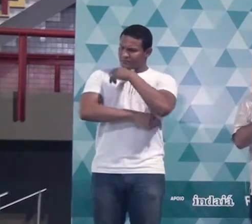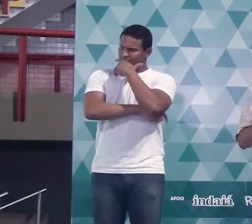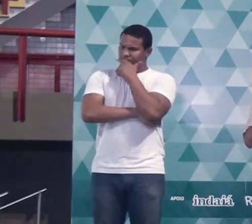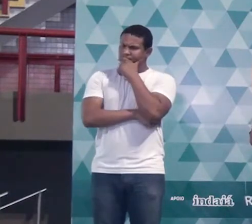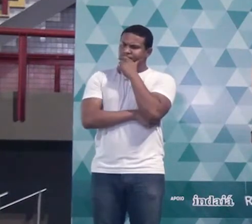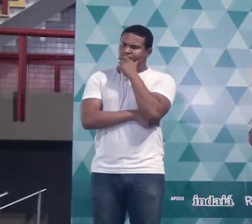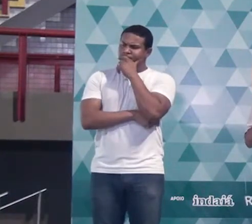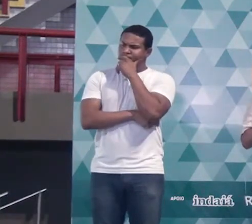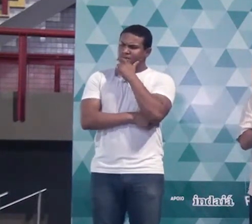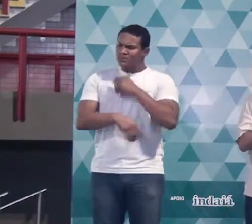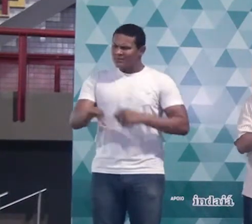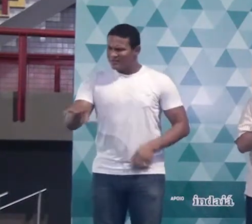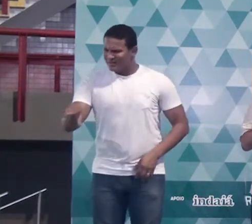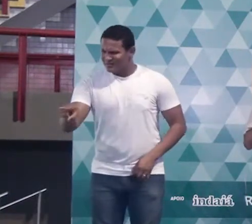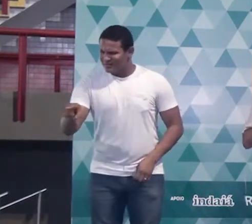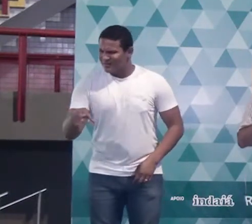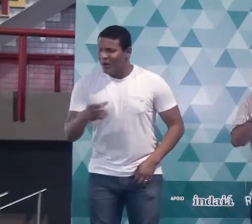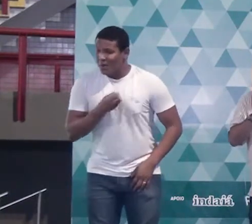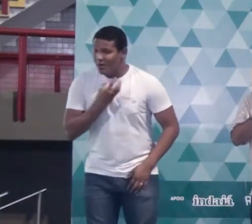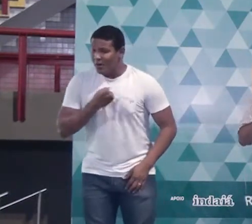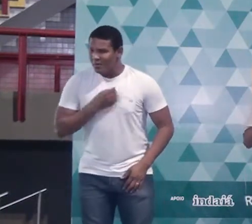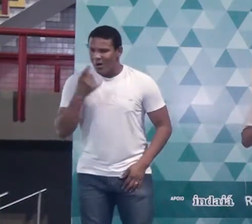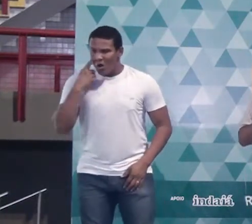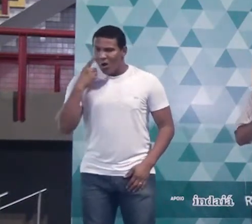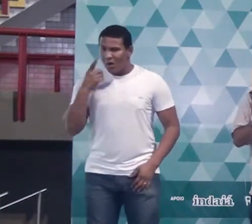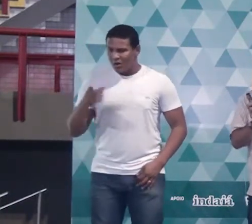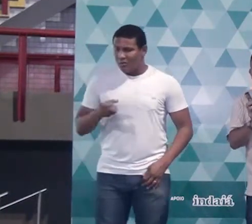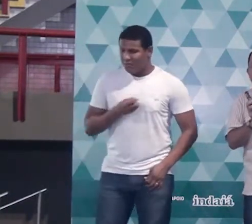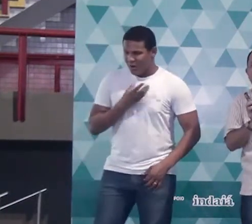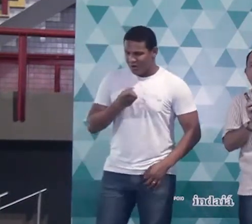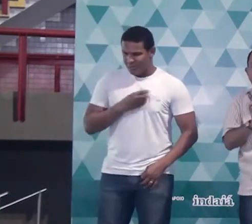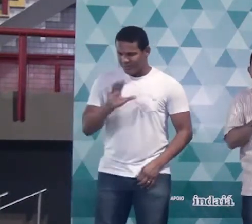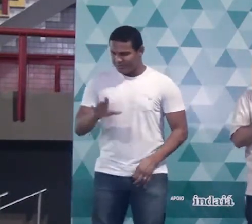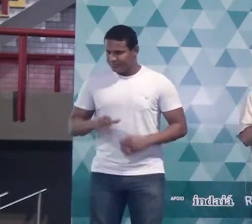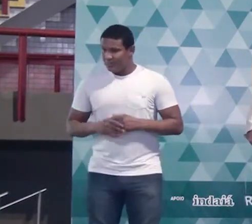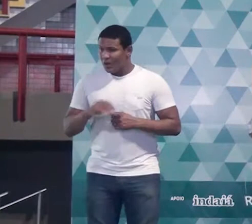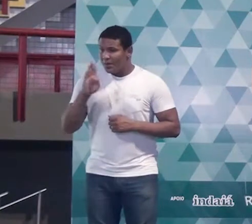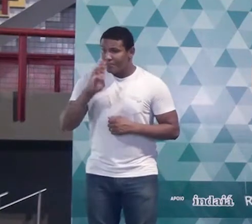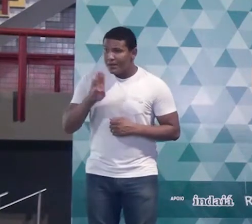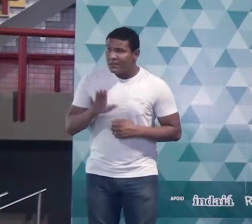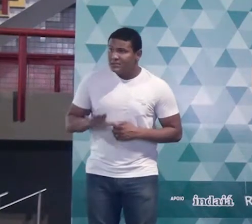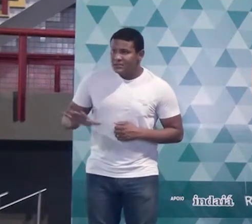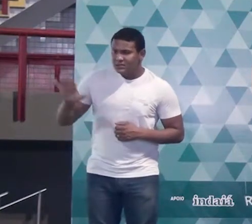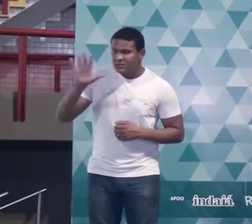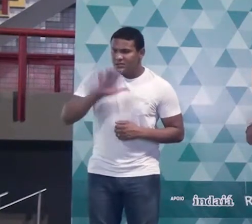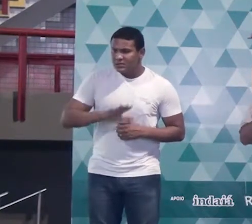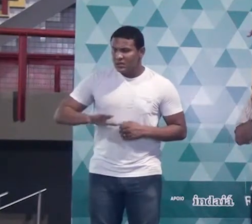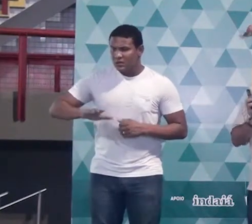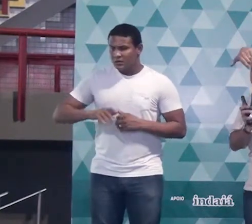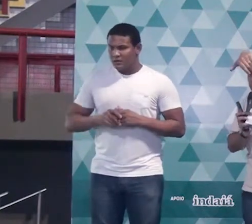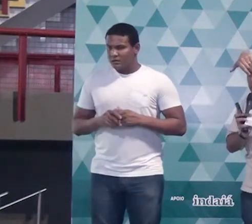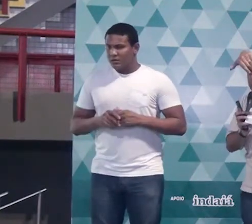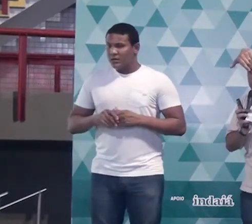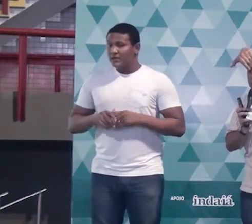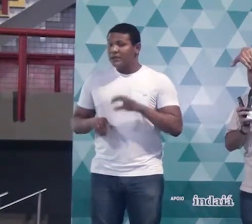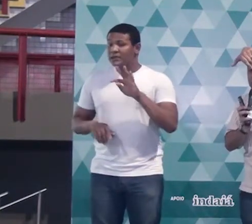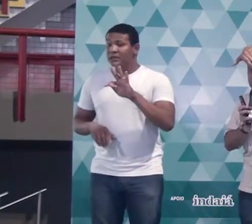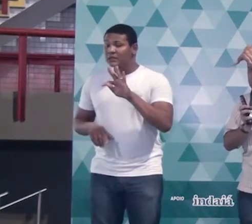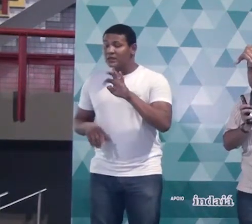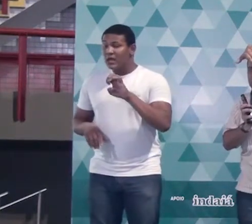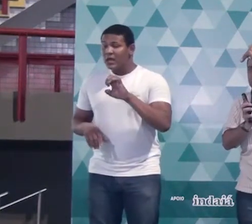e falei pra ele: amiguinho, vamos olhar pro poema, ó. O poema está dizendo que o brasileiro, em geral, comum, diz teia.